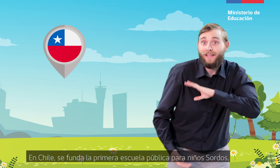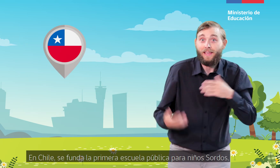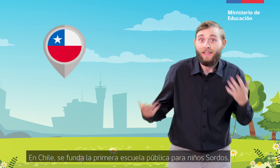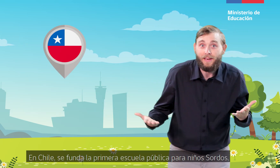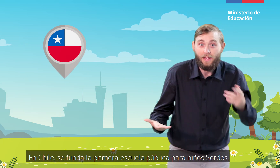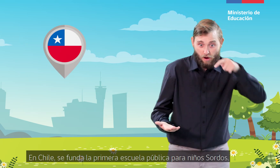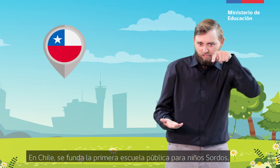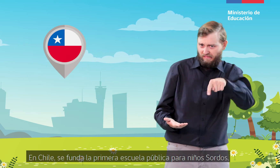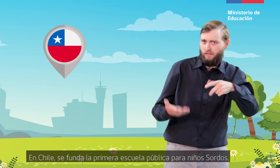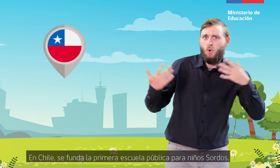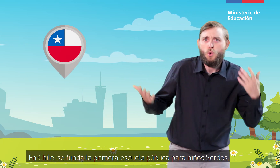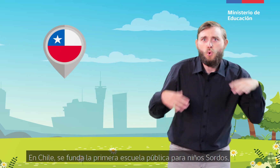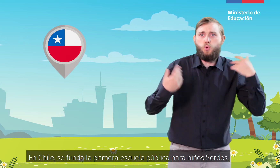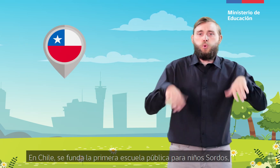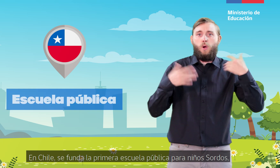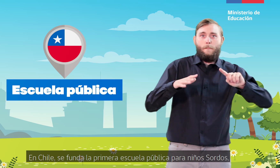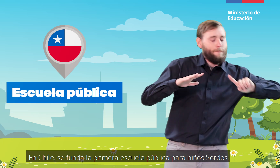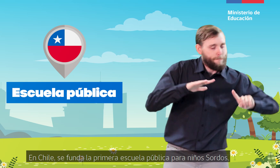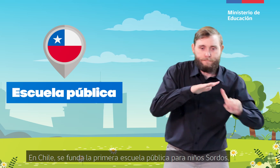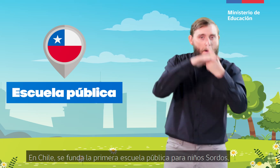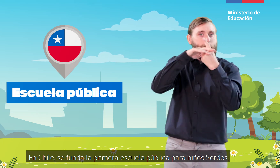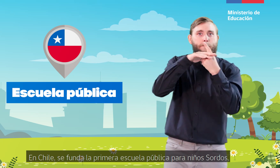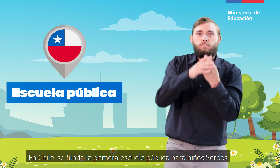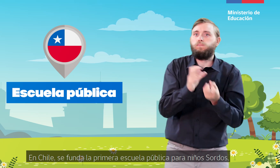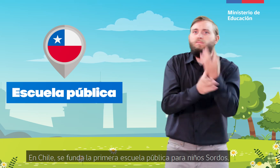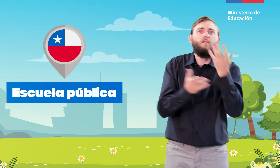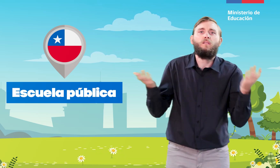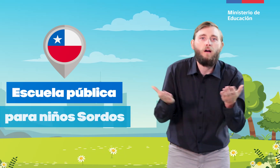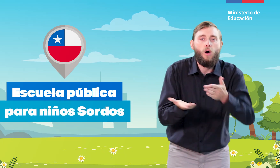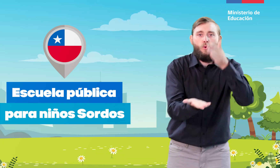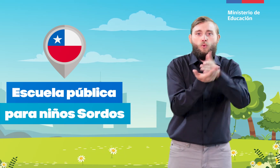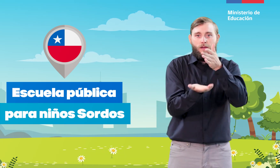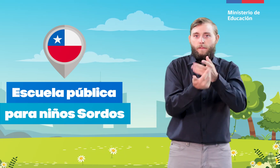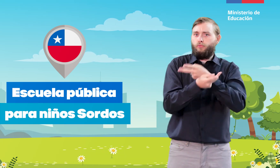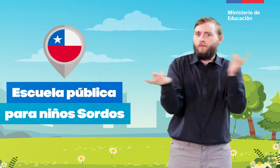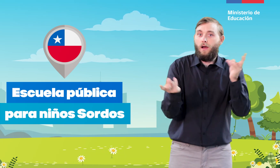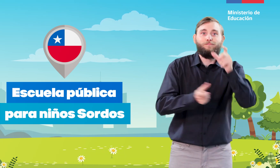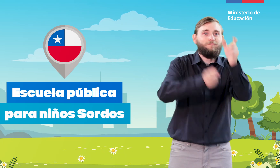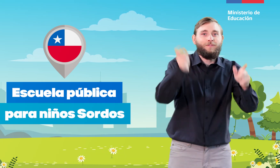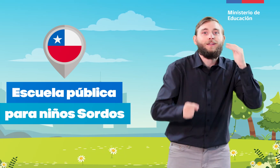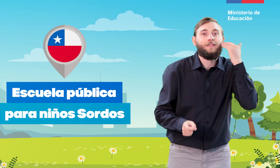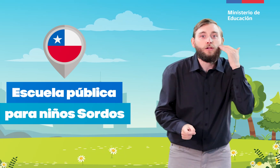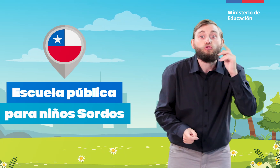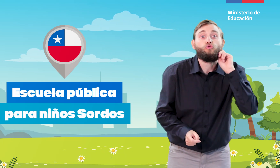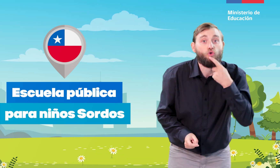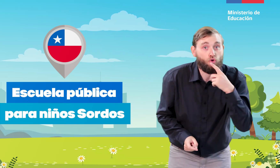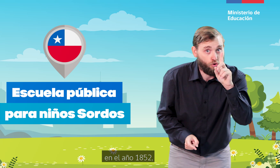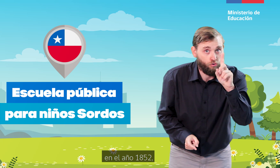En Chile se funda la primera escuela pública para niños sordos en